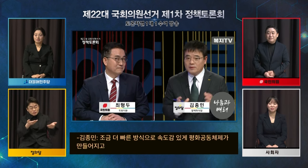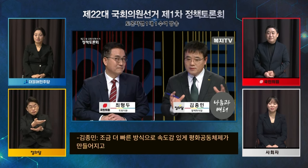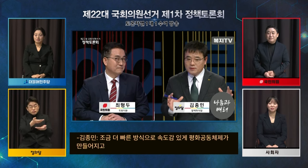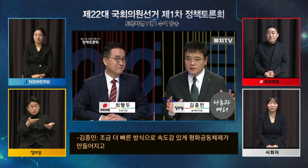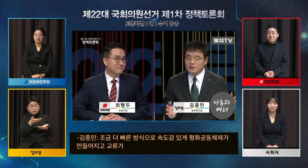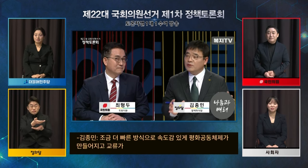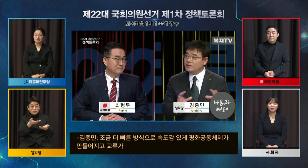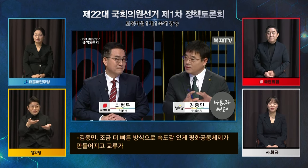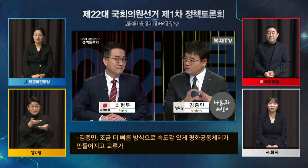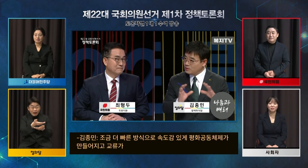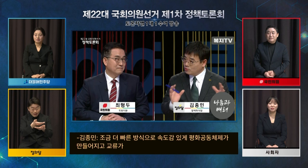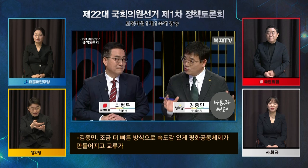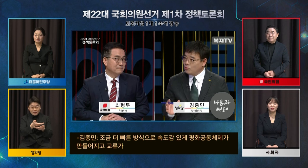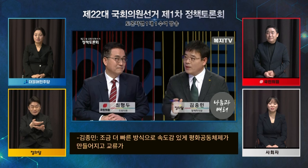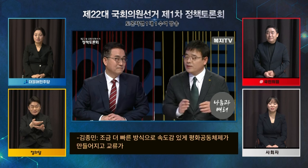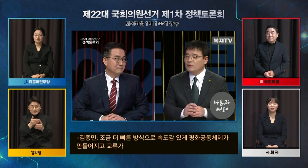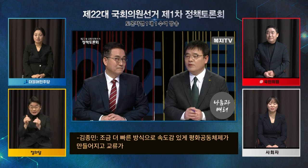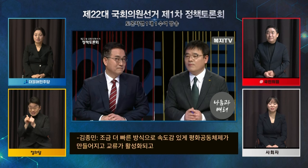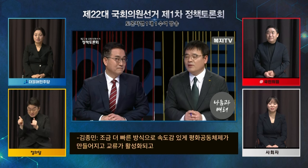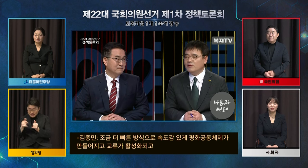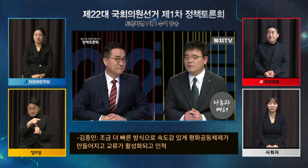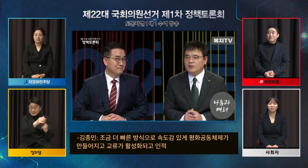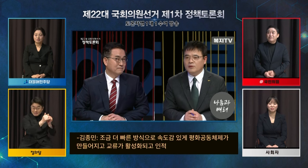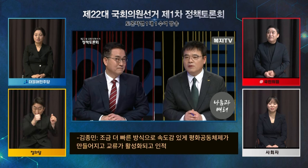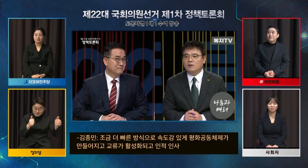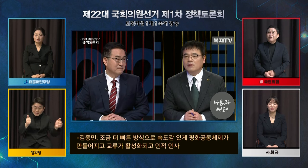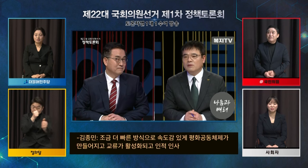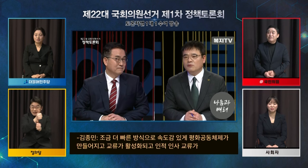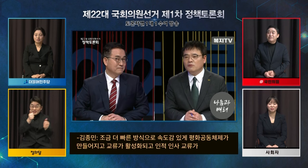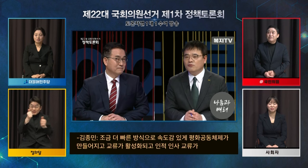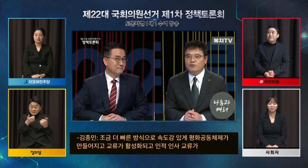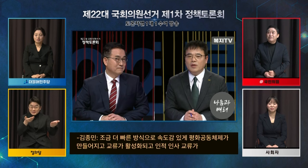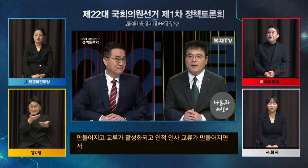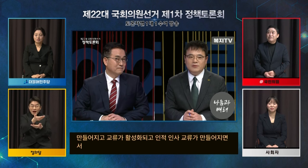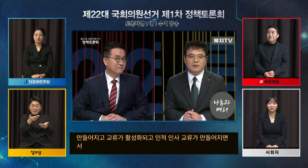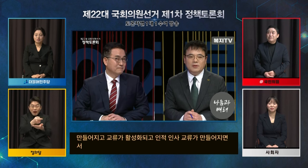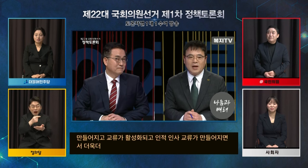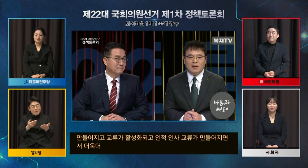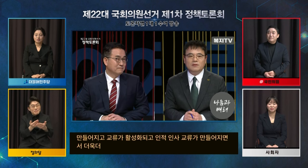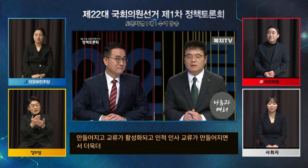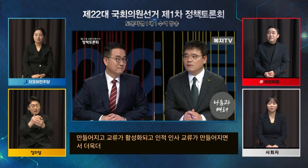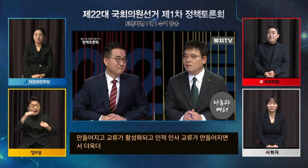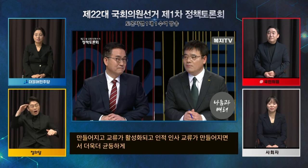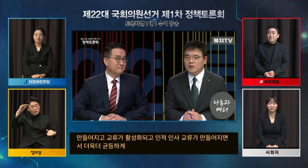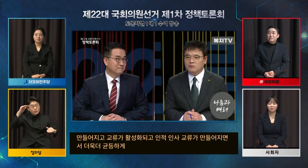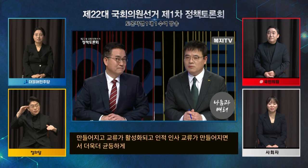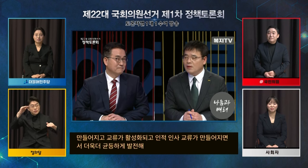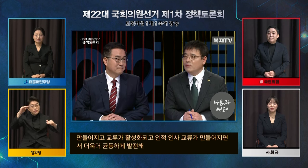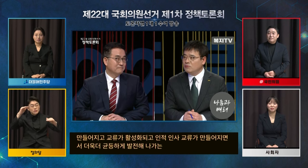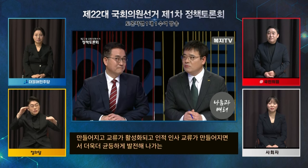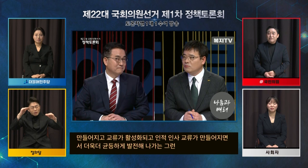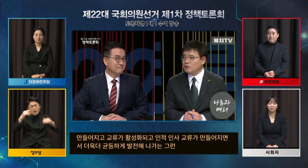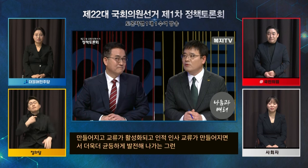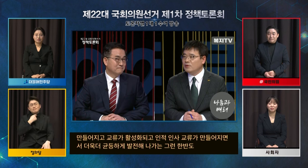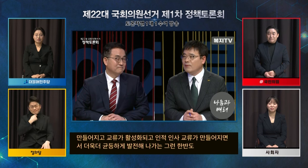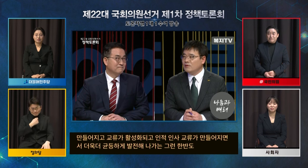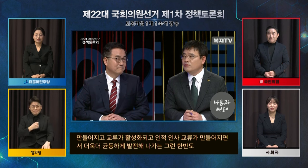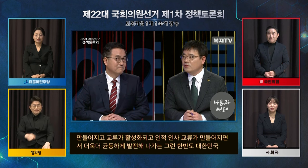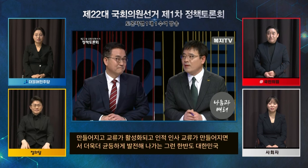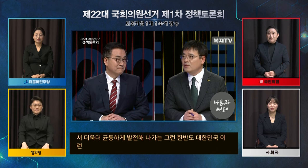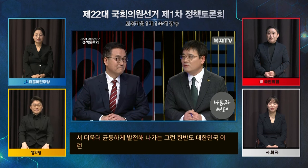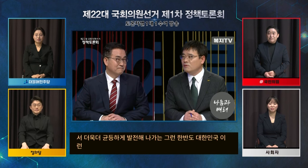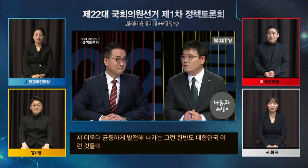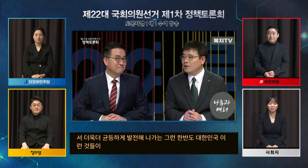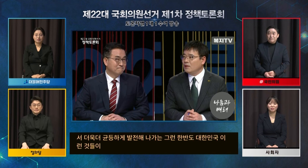인적인 교류와 이런 것들이 만들어지면서 더욱더 균등하게 발전해 나가는 그런 한반도, 대한민국 이런 것들이